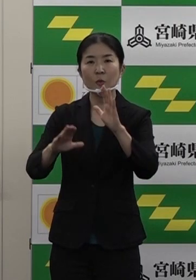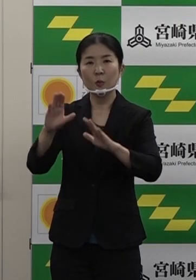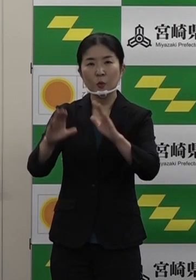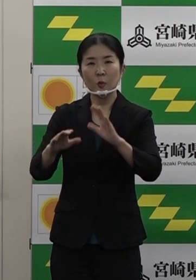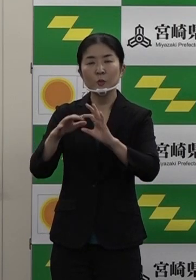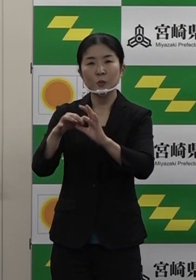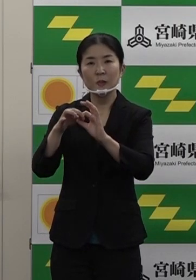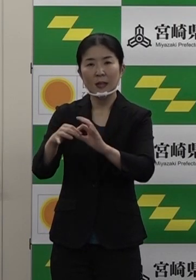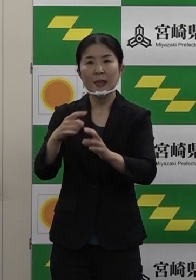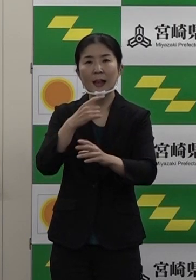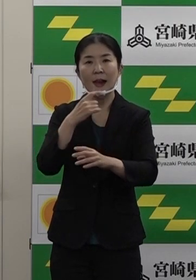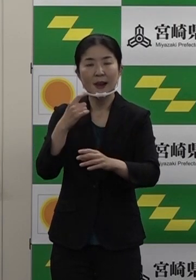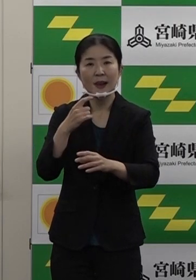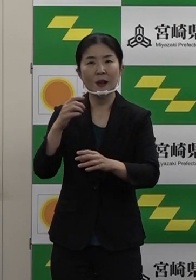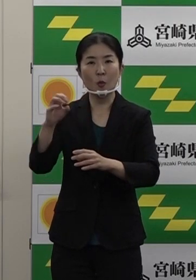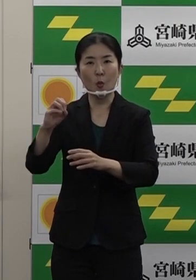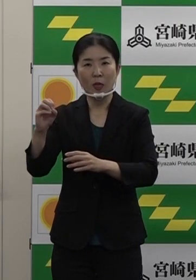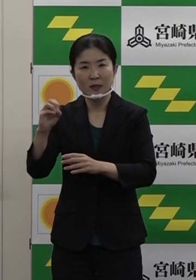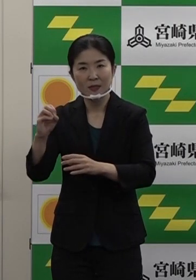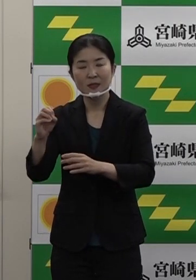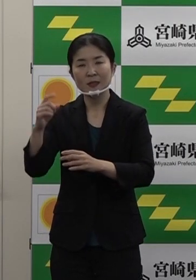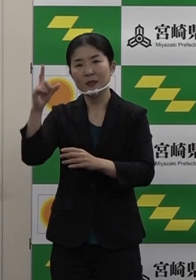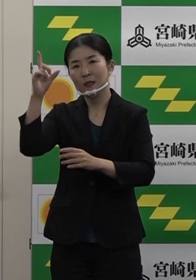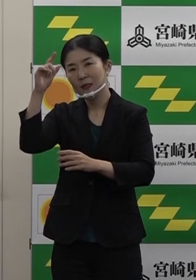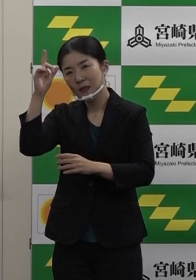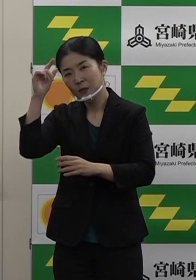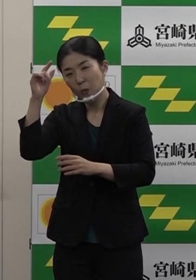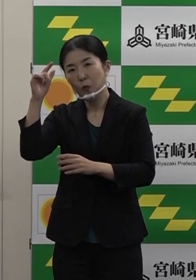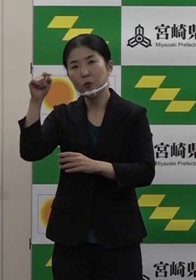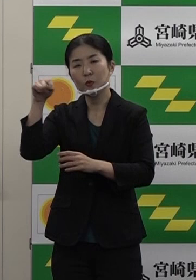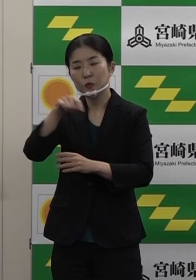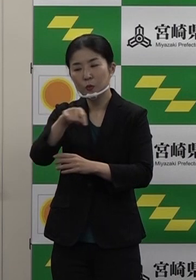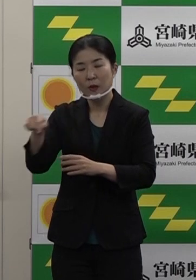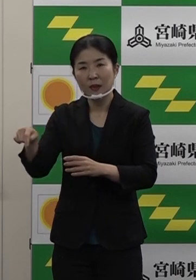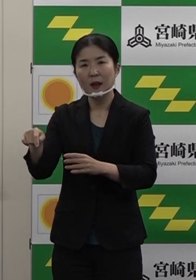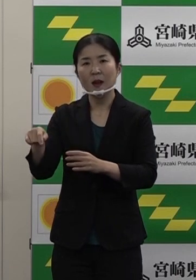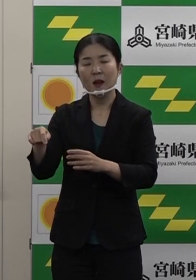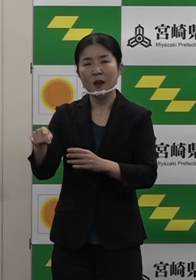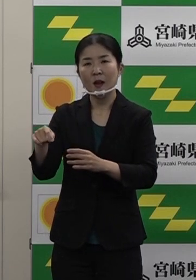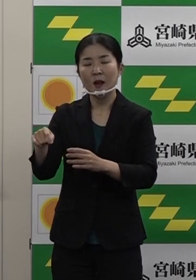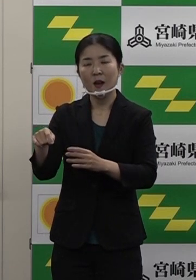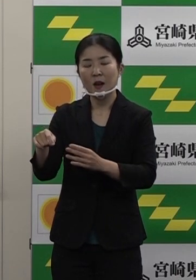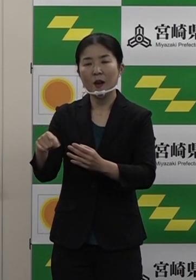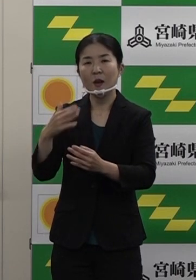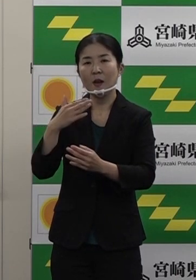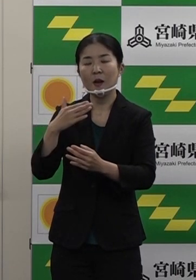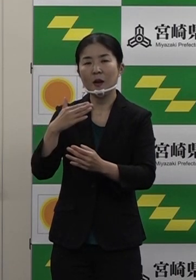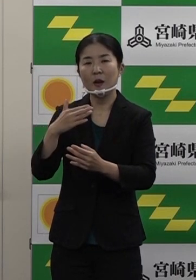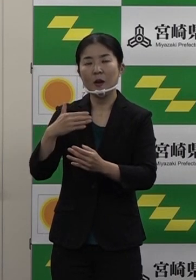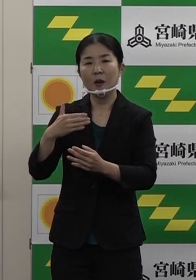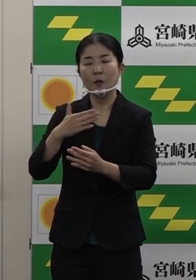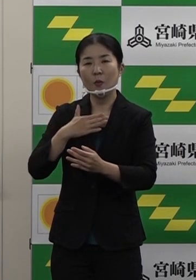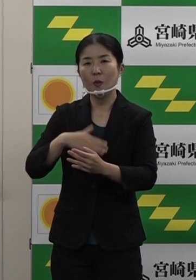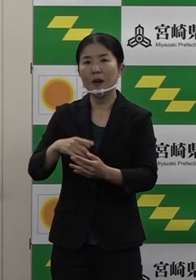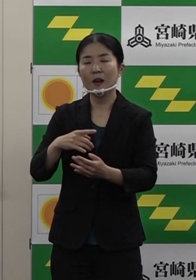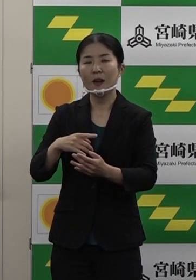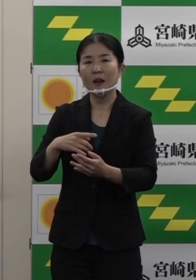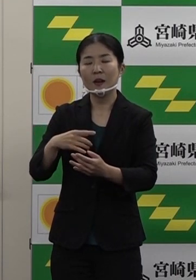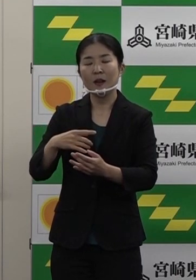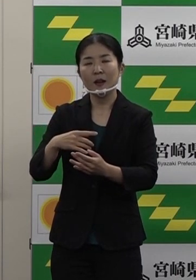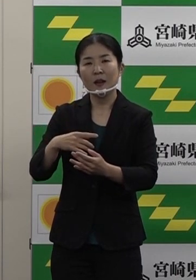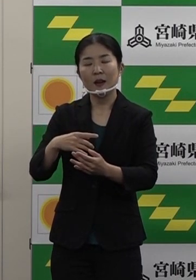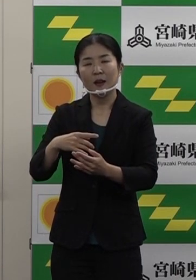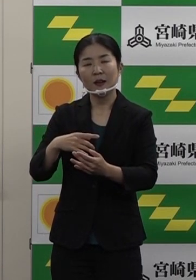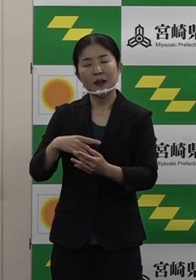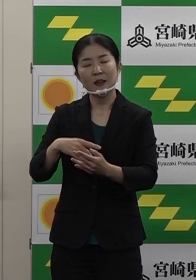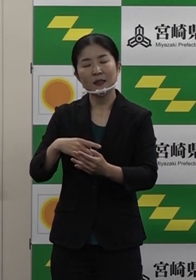その赤とかオレンジとか黄色とかっていうのは非常に分かりにくいということになります。県としてはきめ細かく状況を見